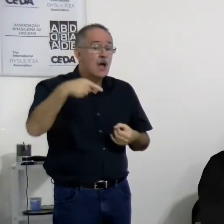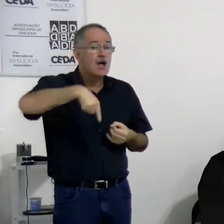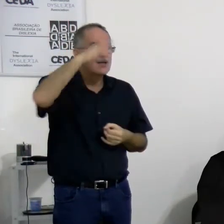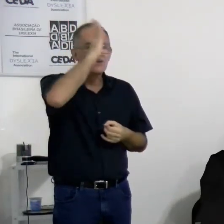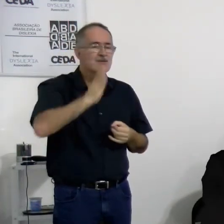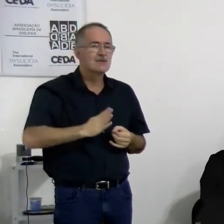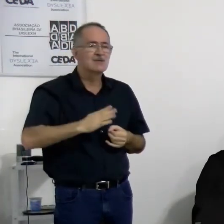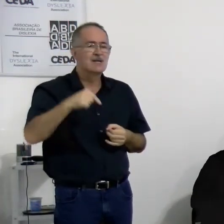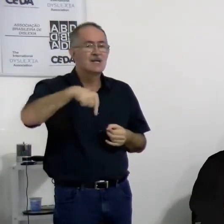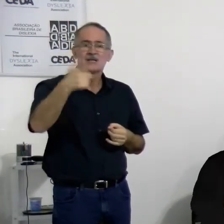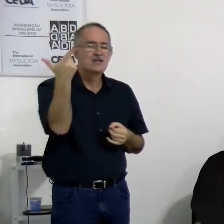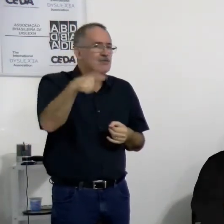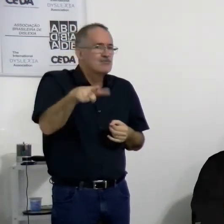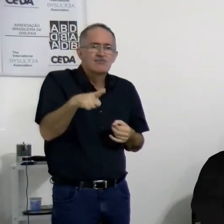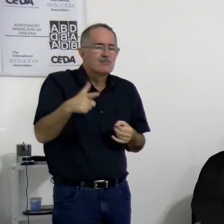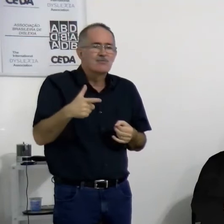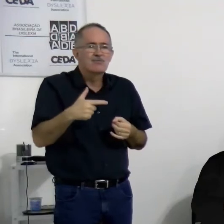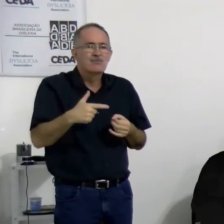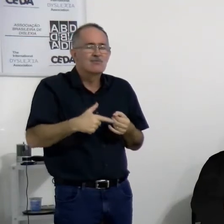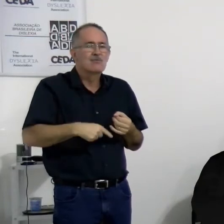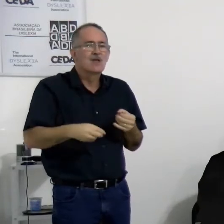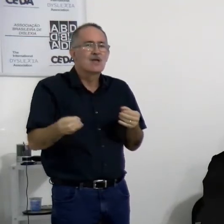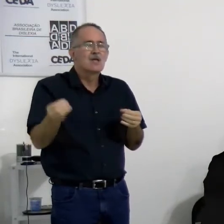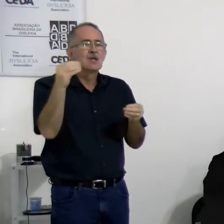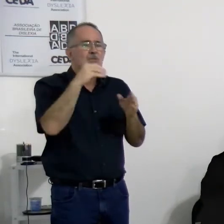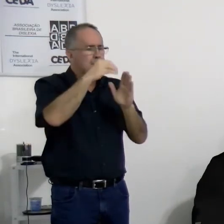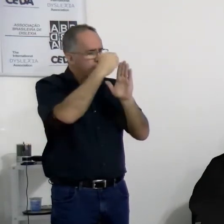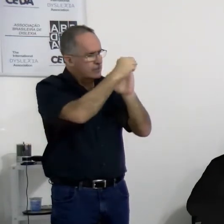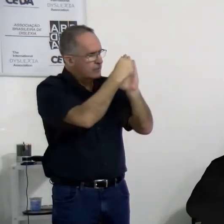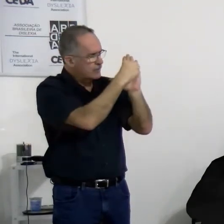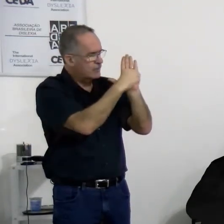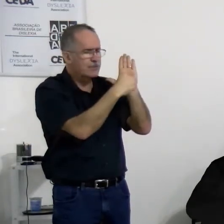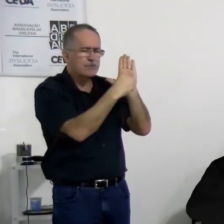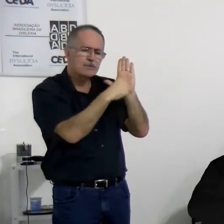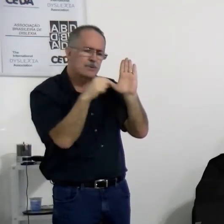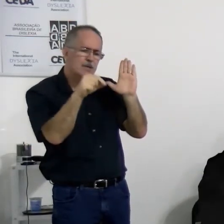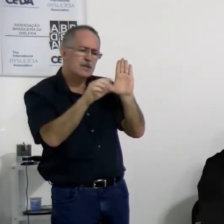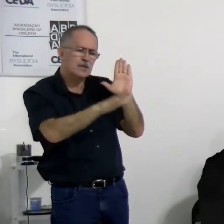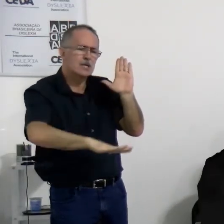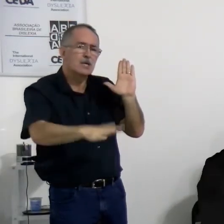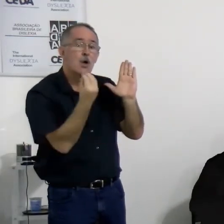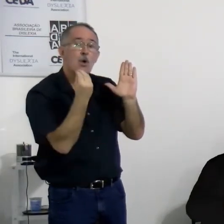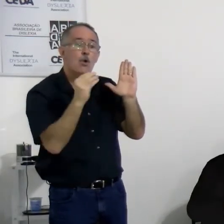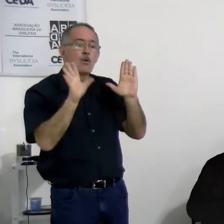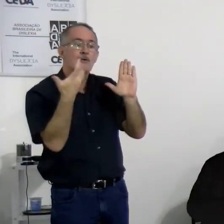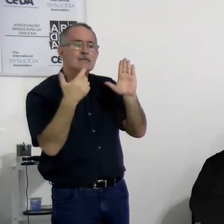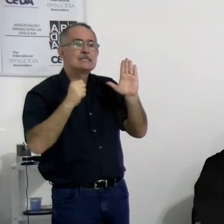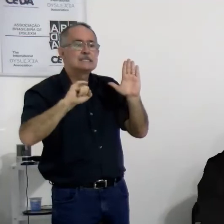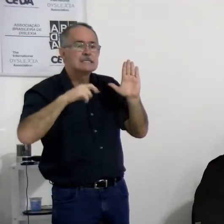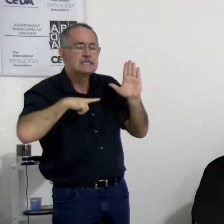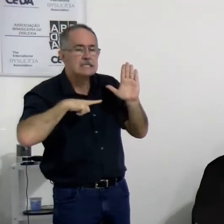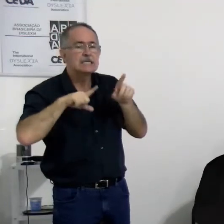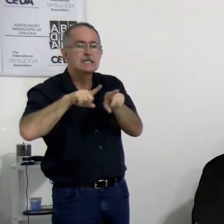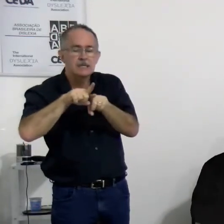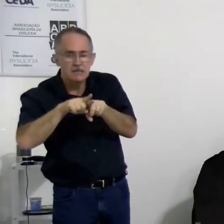nós não temos uma base de dados acerca da criança, se ela tem ou não irmão